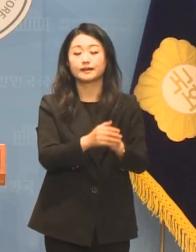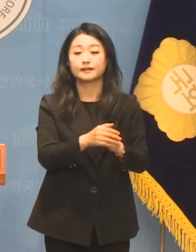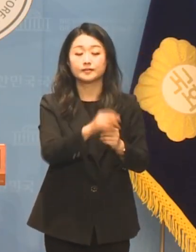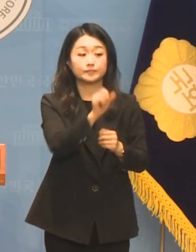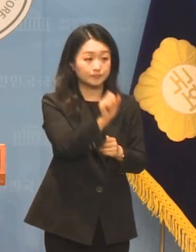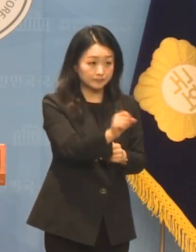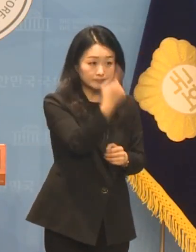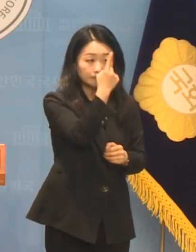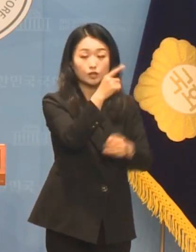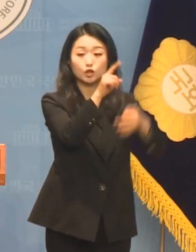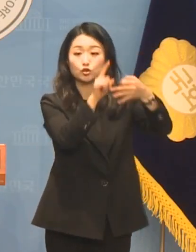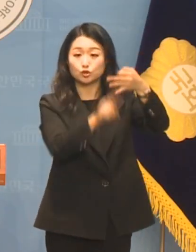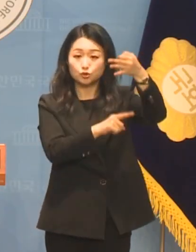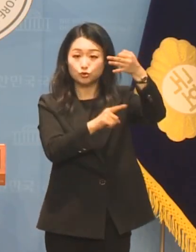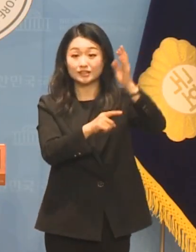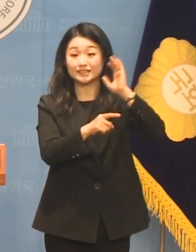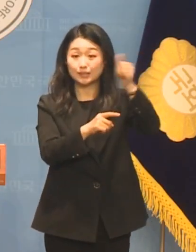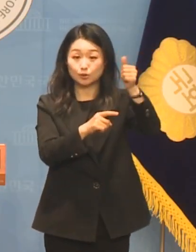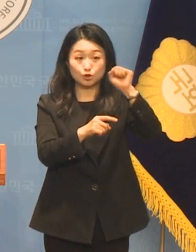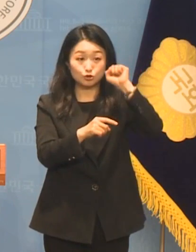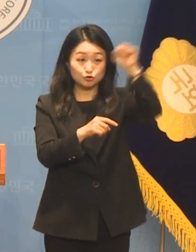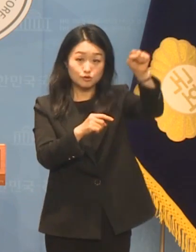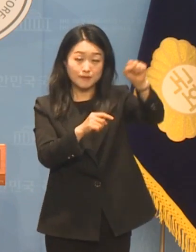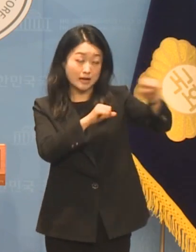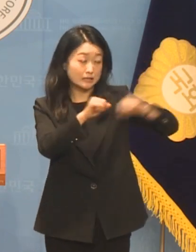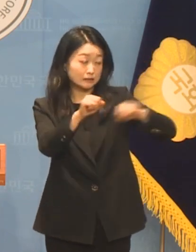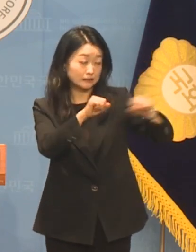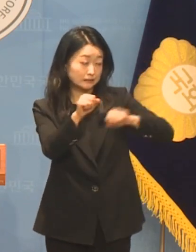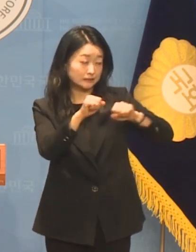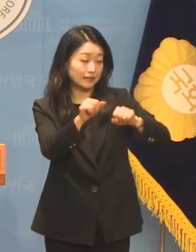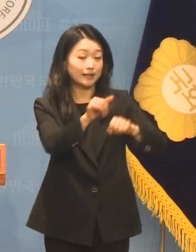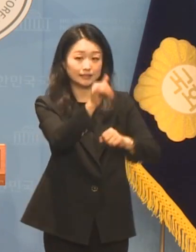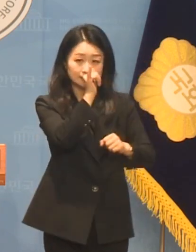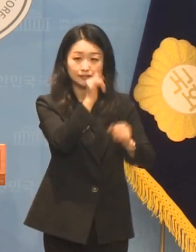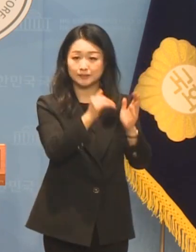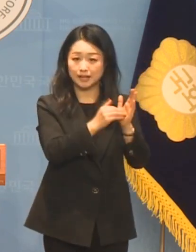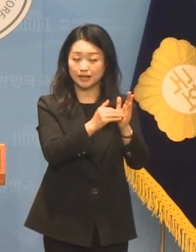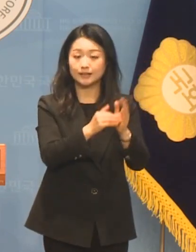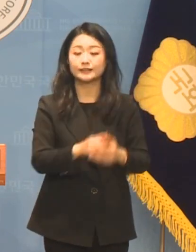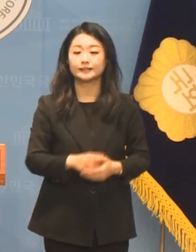살권수로 포장한 윤석열의 대권 프로젝트는 가동되었다고 봐야 합니다.